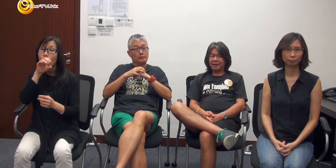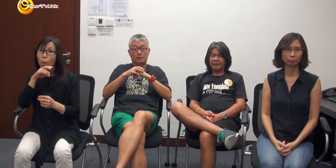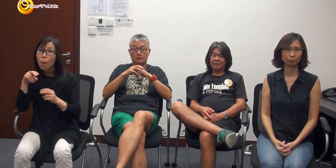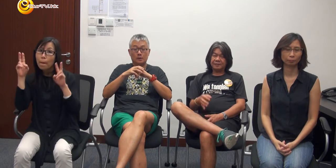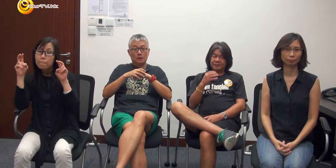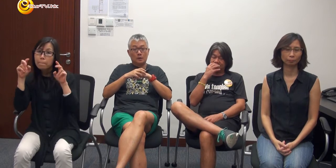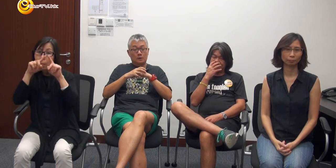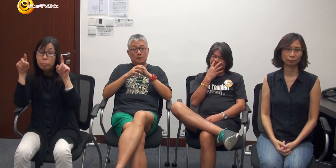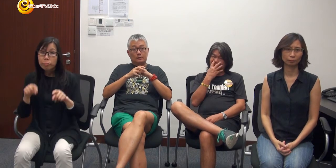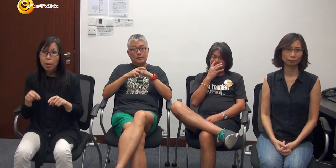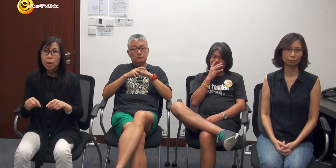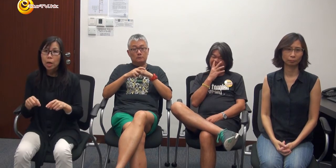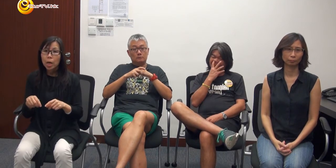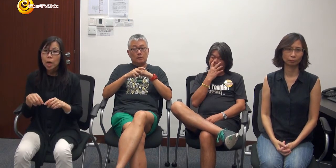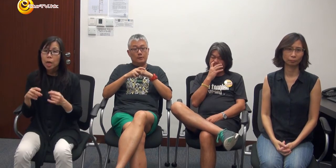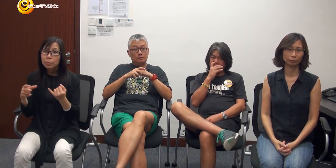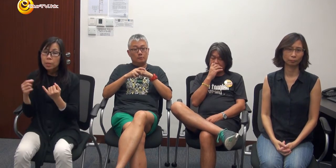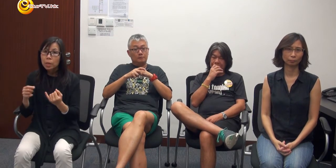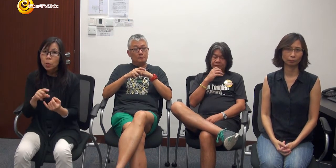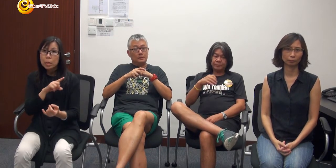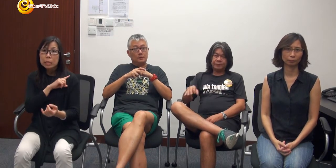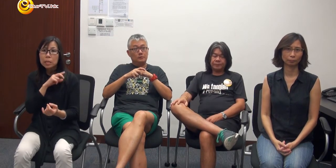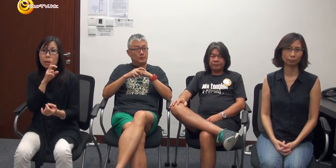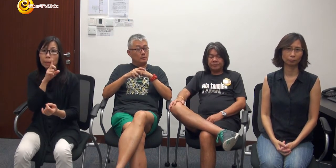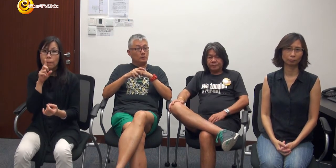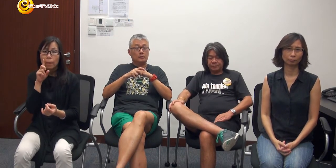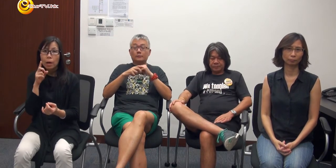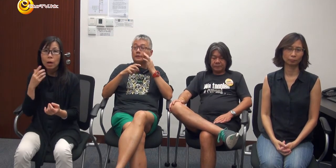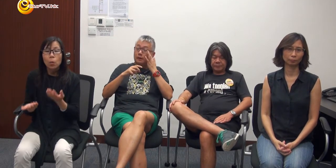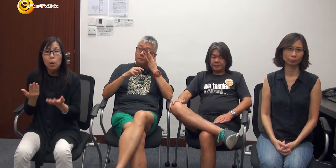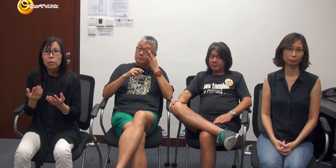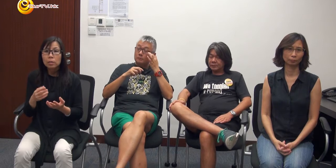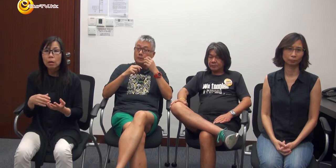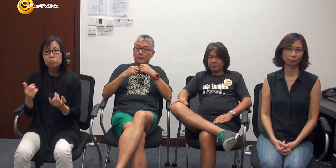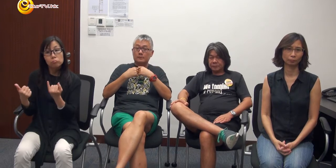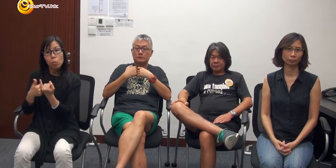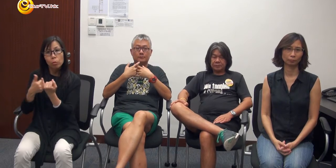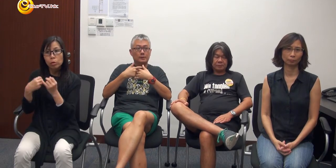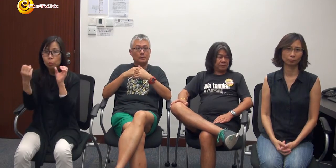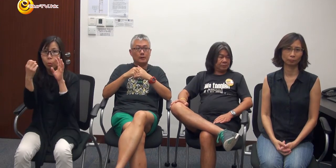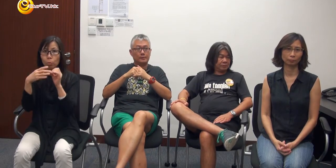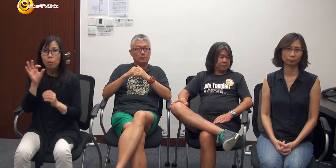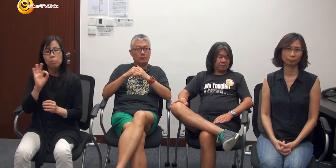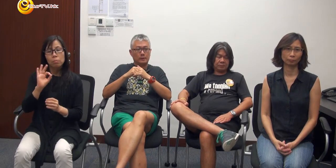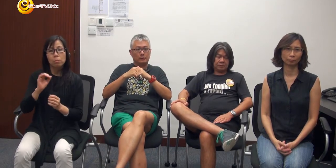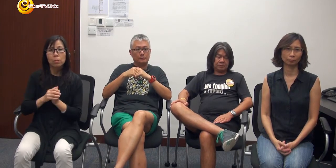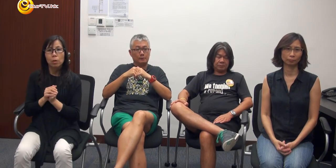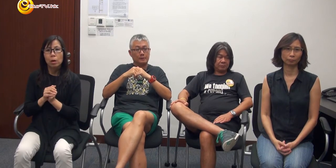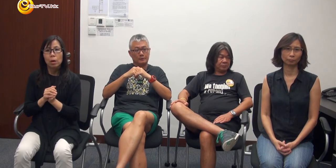者可能學生。代表在度唔方便去進行一個討論，咁當然我諗其實除非校方有強理由，點解學生唔喺度？